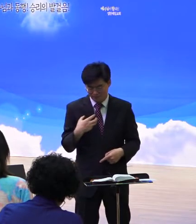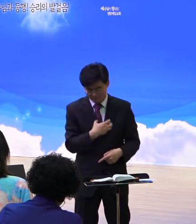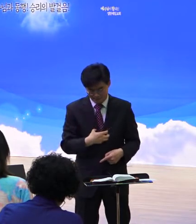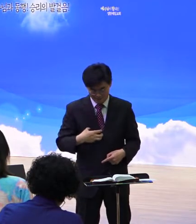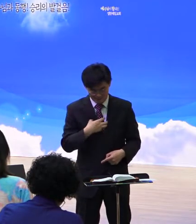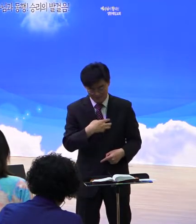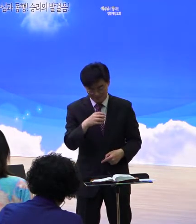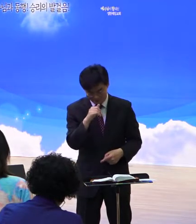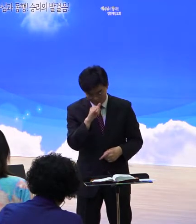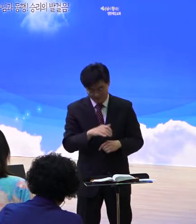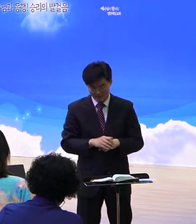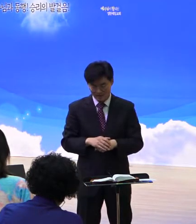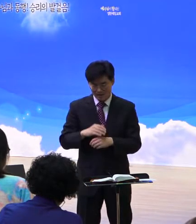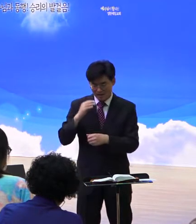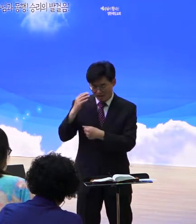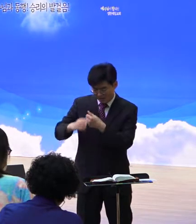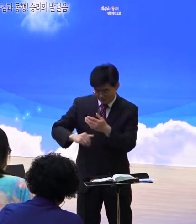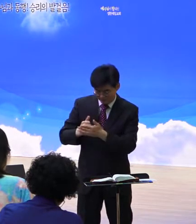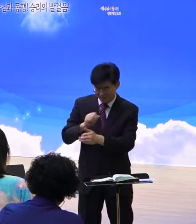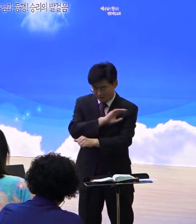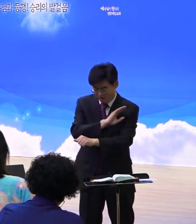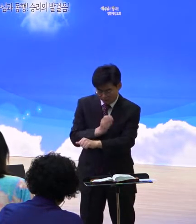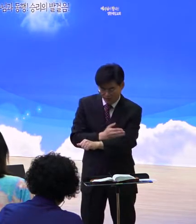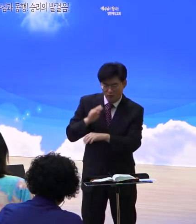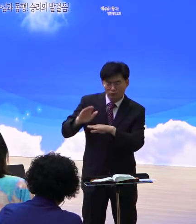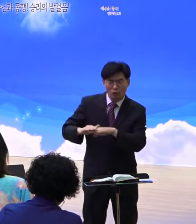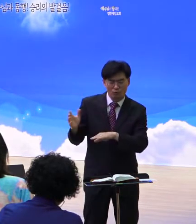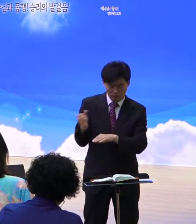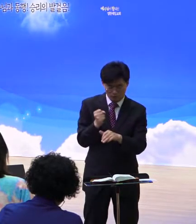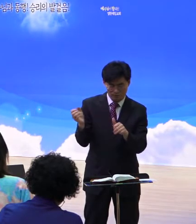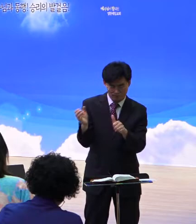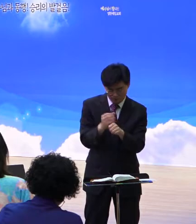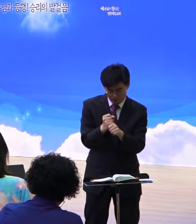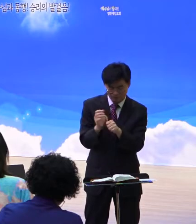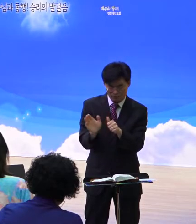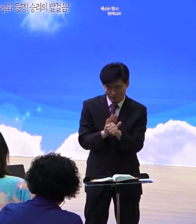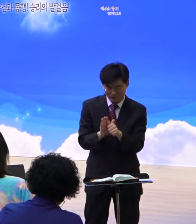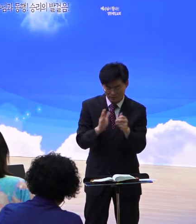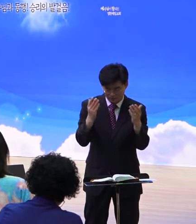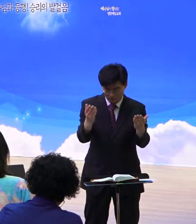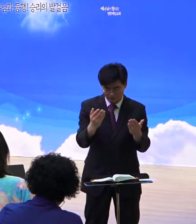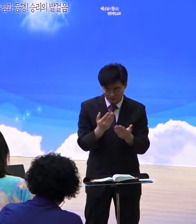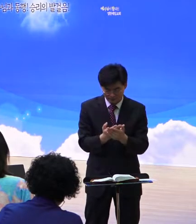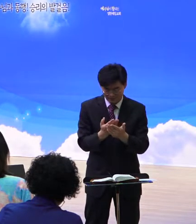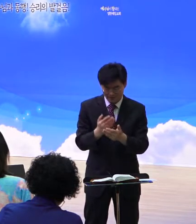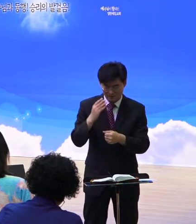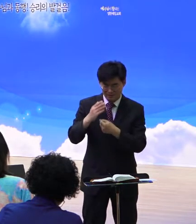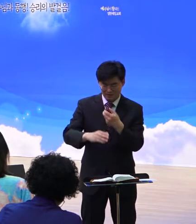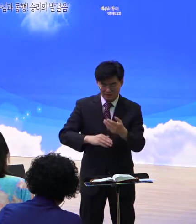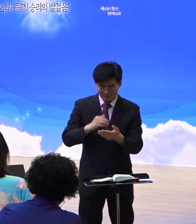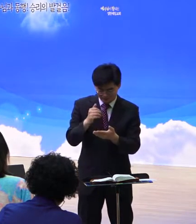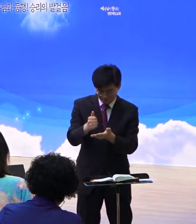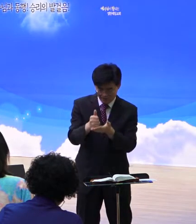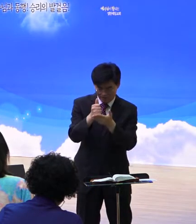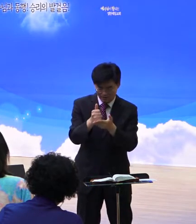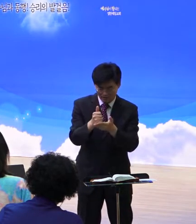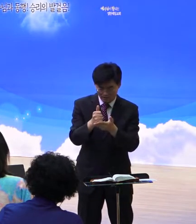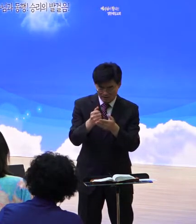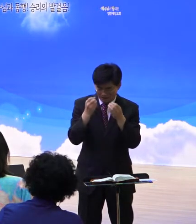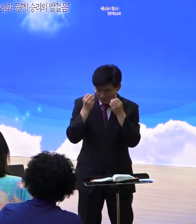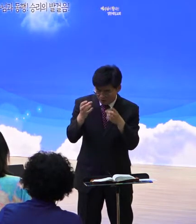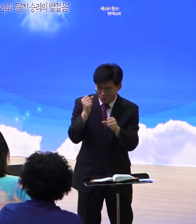발끝까지 하나님의 권능의 손길로 어루만져 주시고 역사하여 주셔서 하나님께서 우리를